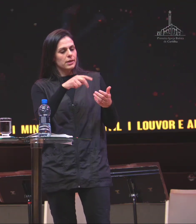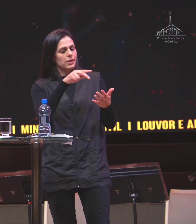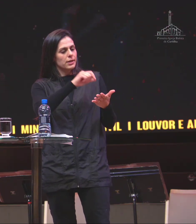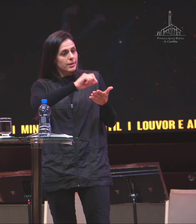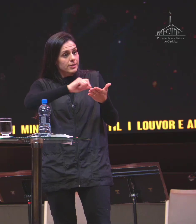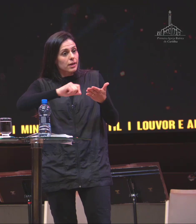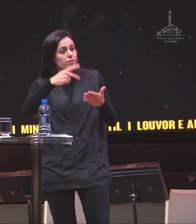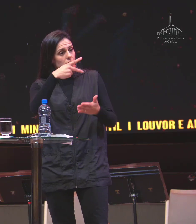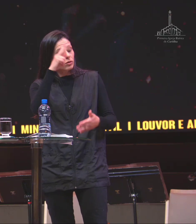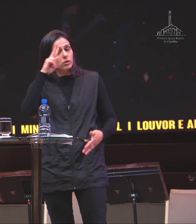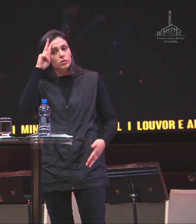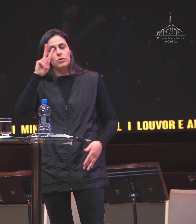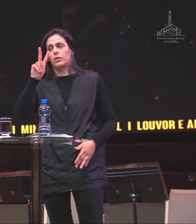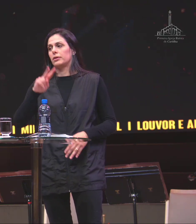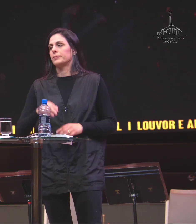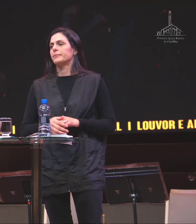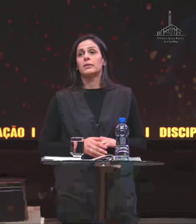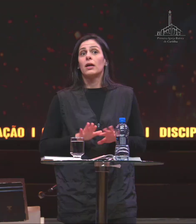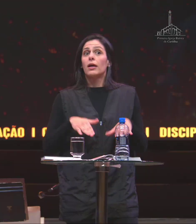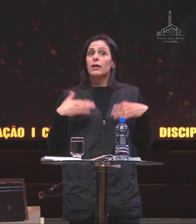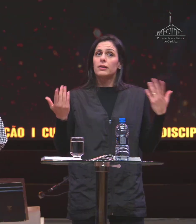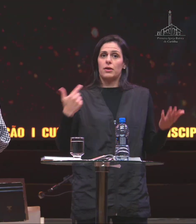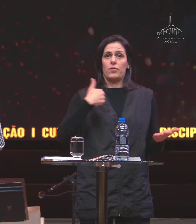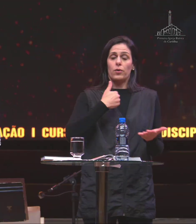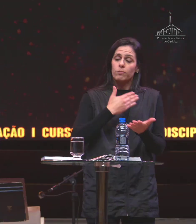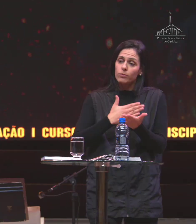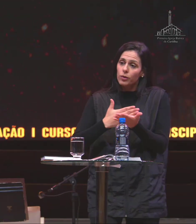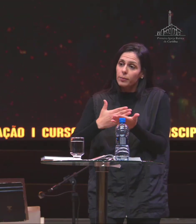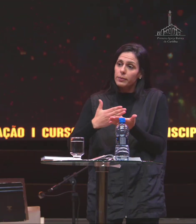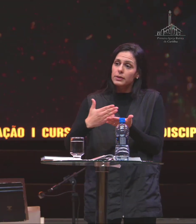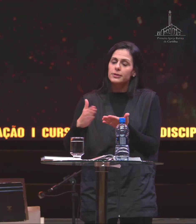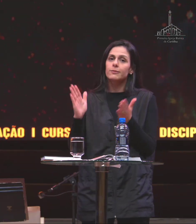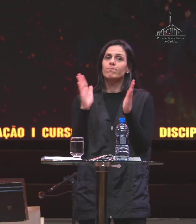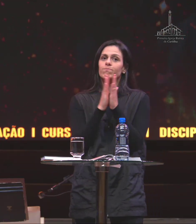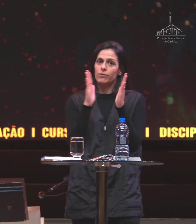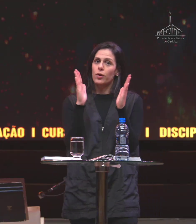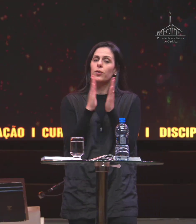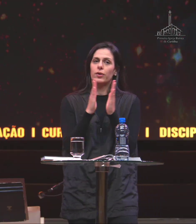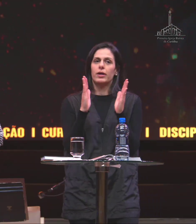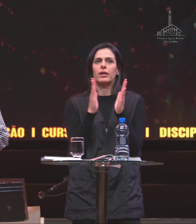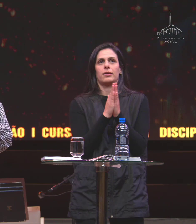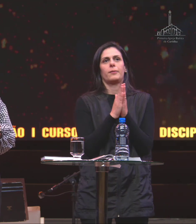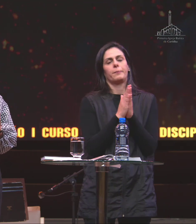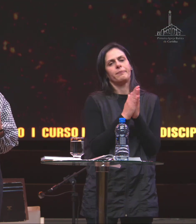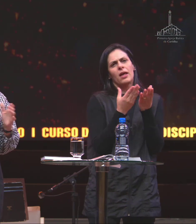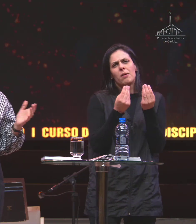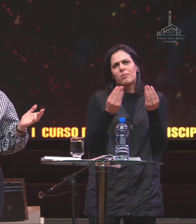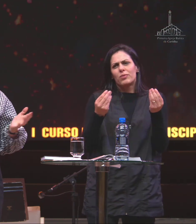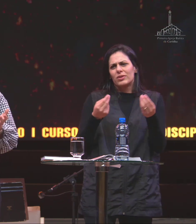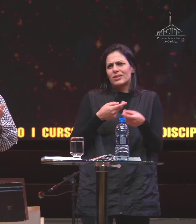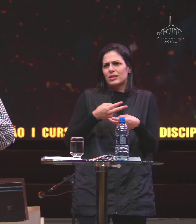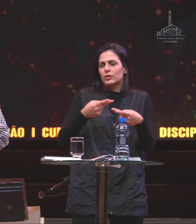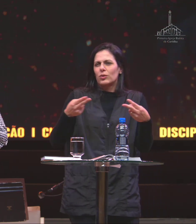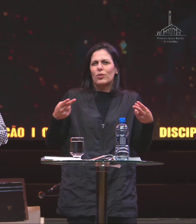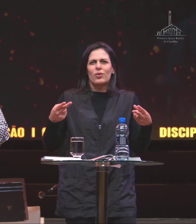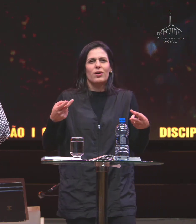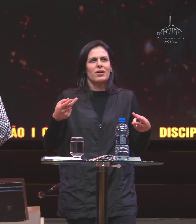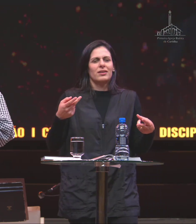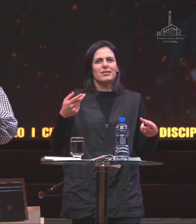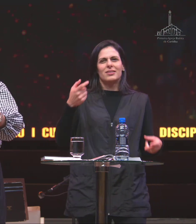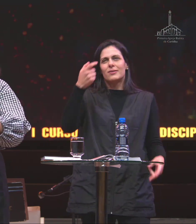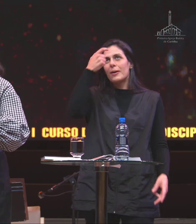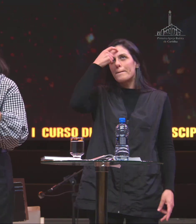no meu coração também. Um dia eu estava bem tranquila lá na minha casa, lavando louça, porque sabe, dona de casa lava roupa